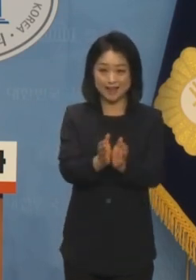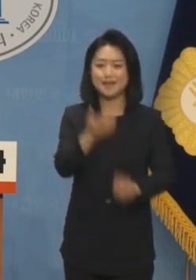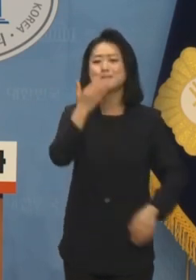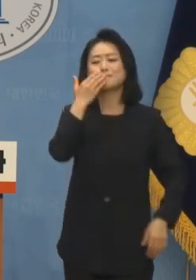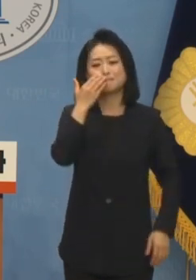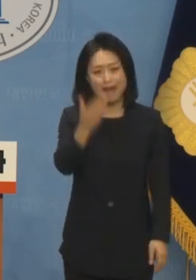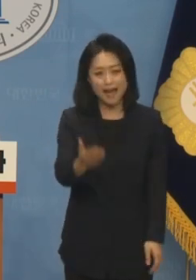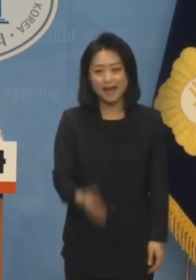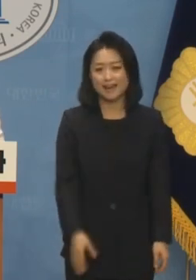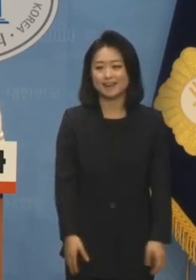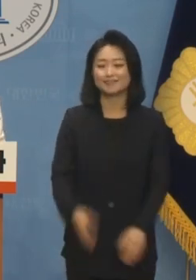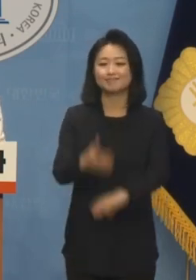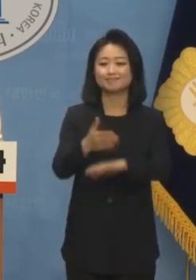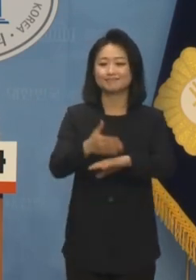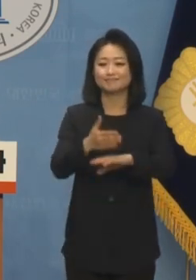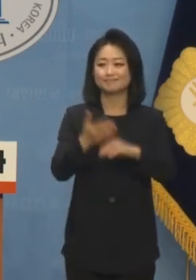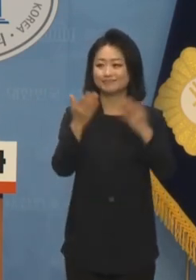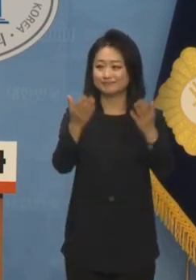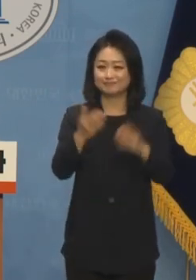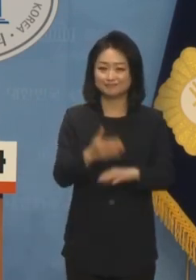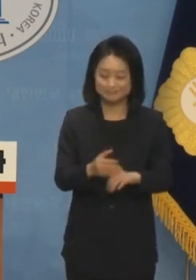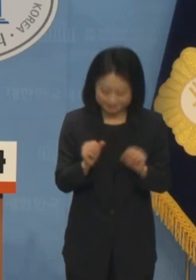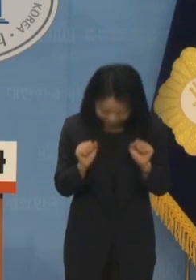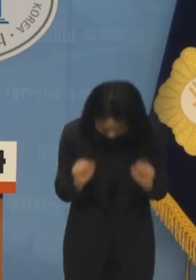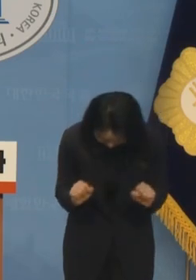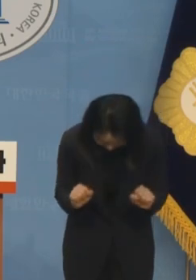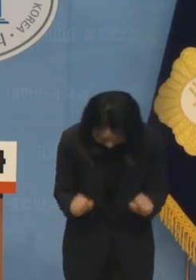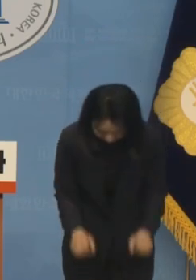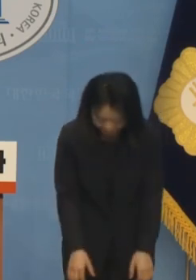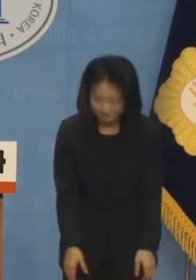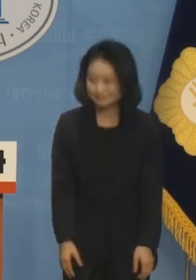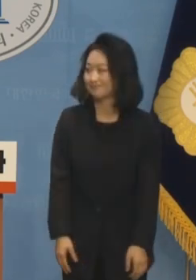있습니다. 감사합니다.